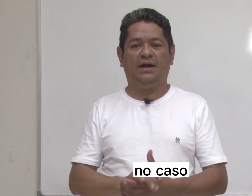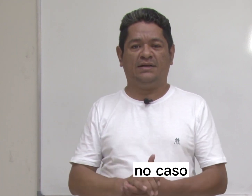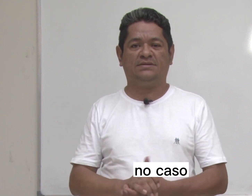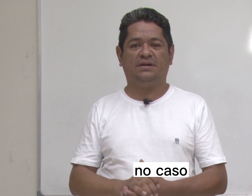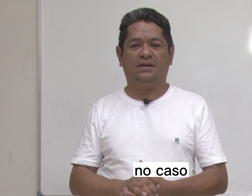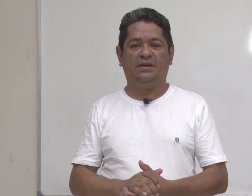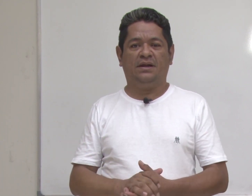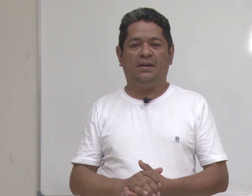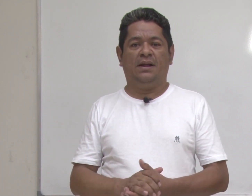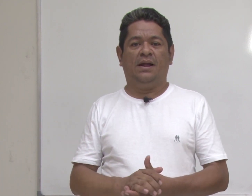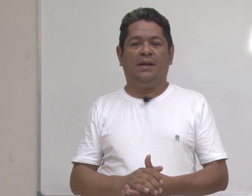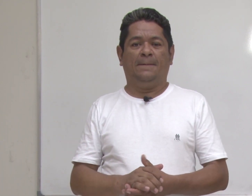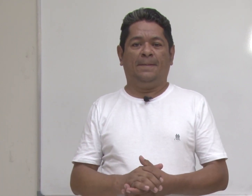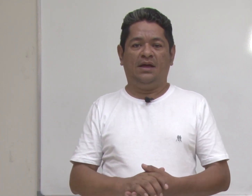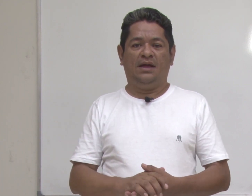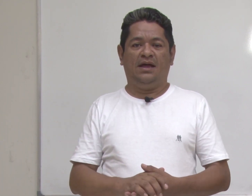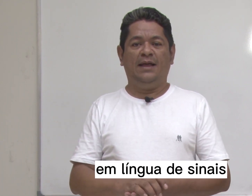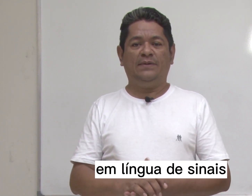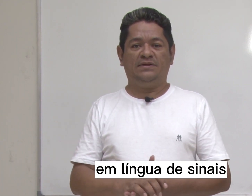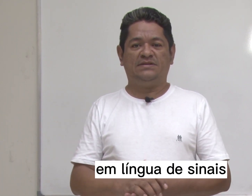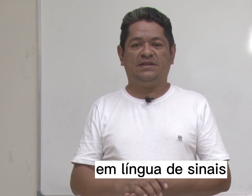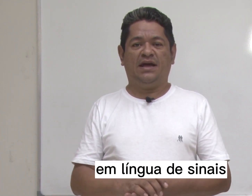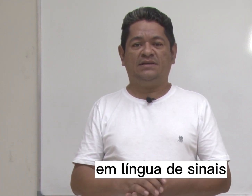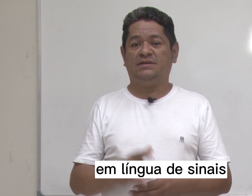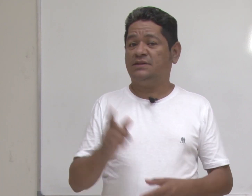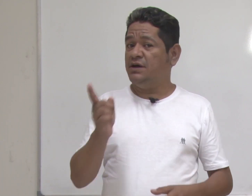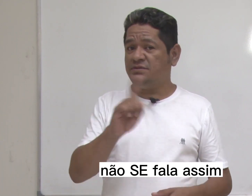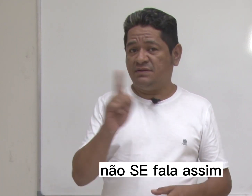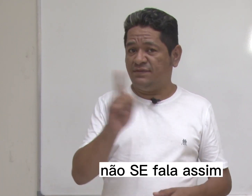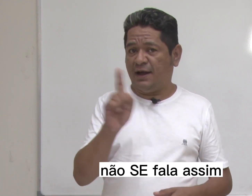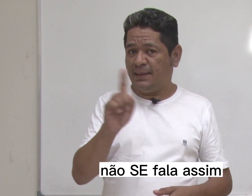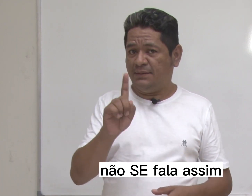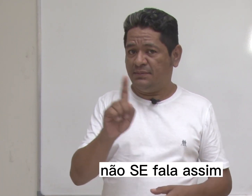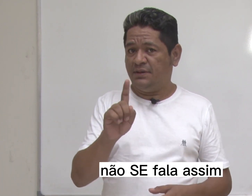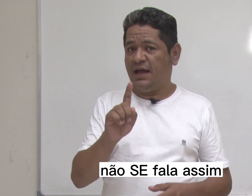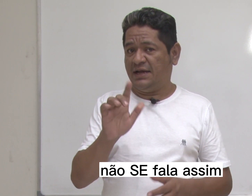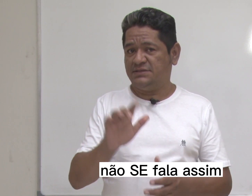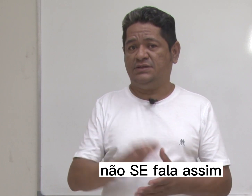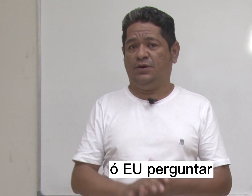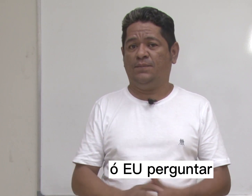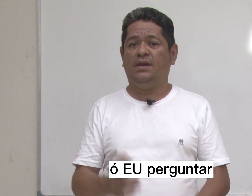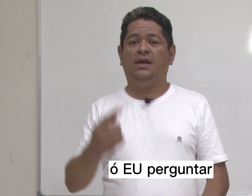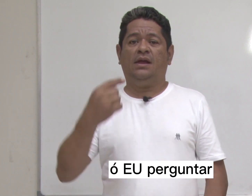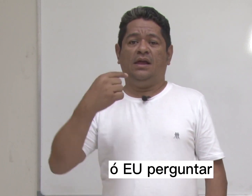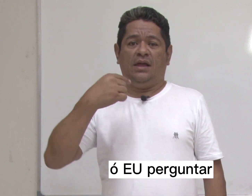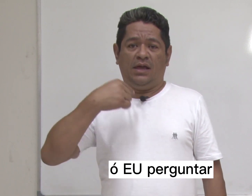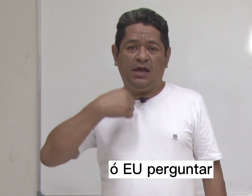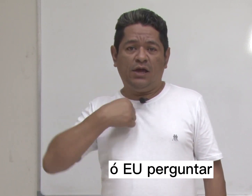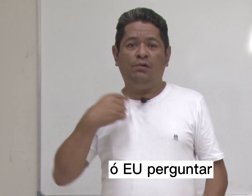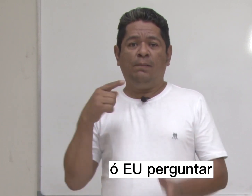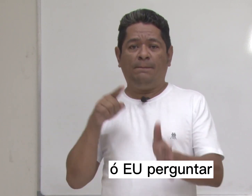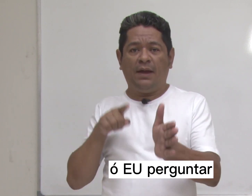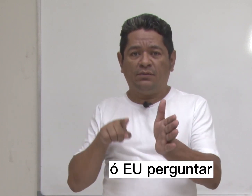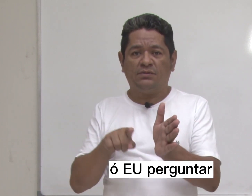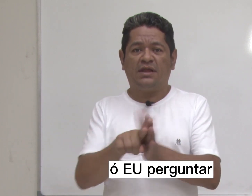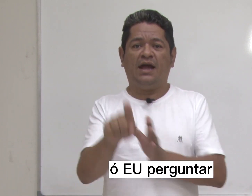caso. Em língua de sinais não se fala assim, ó. Eu